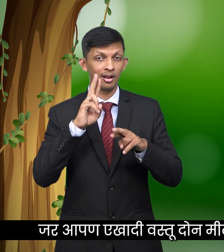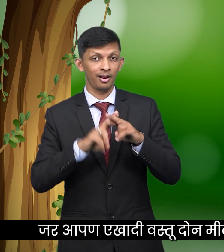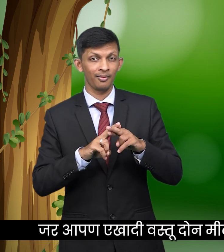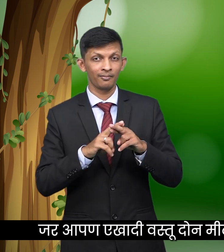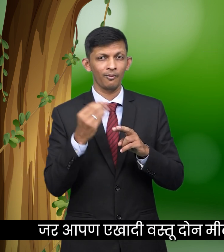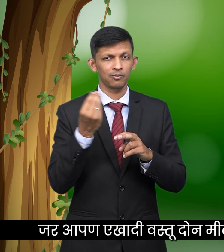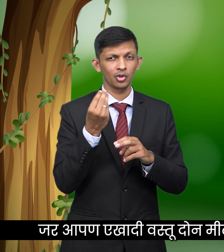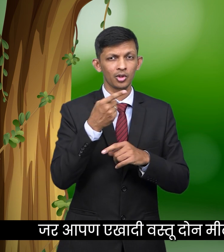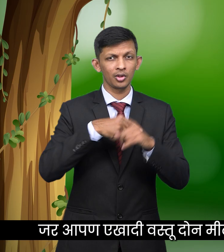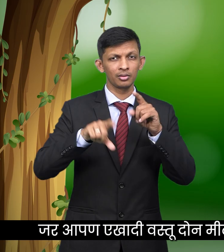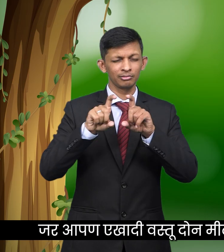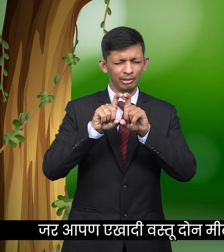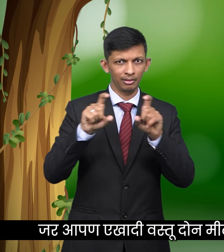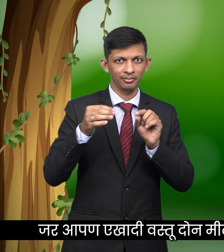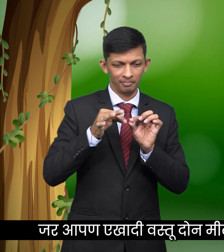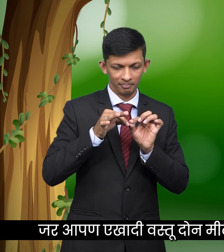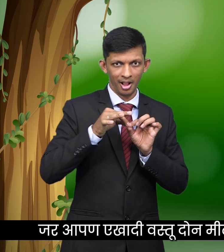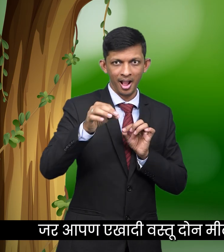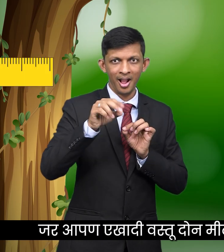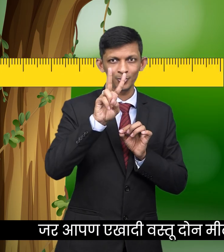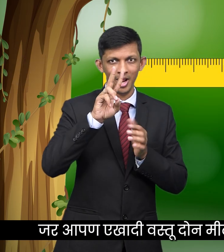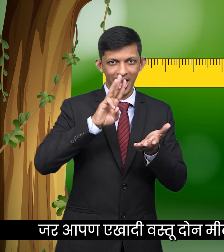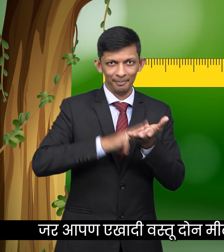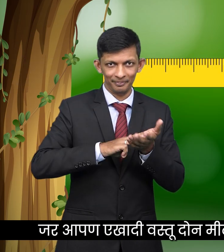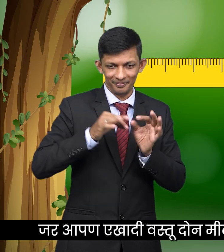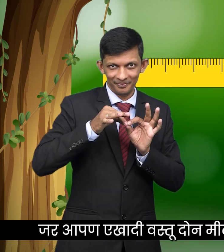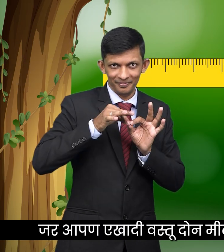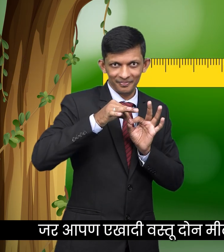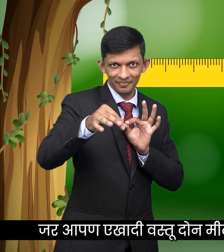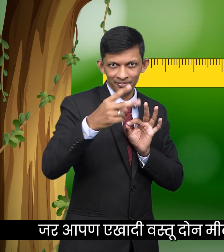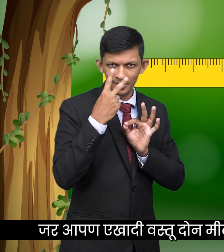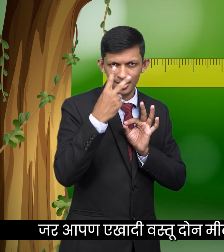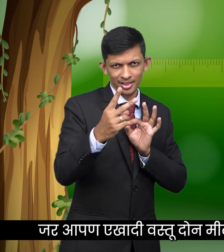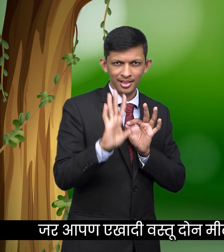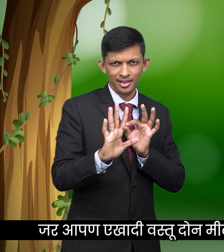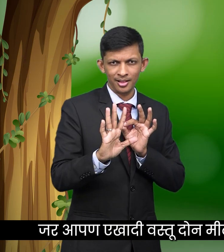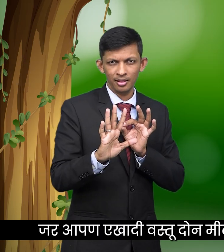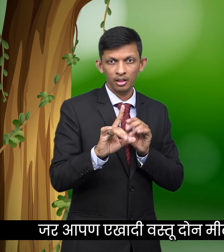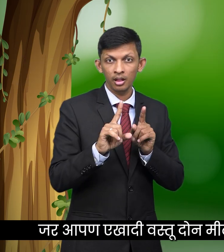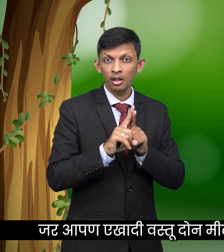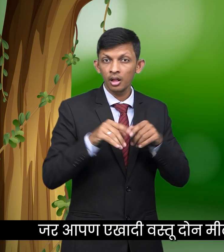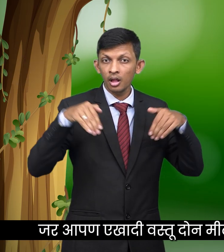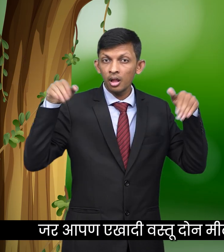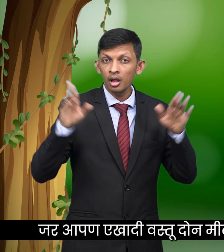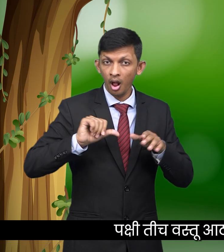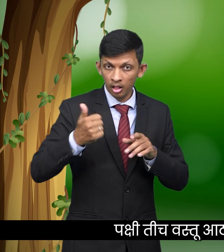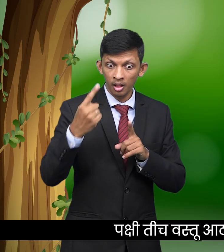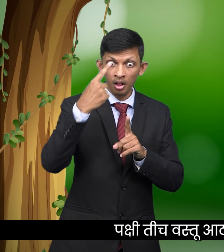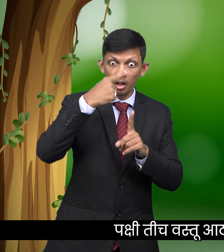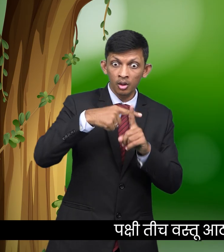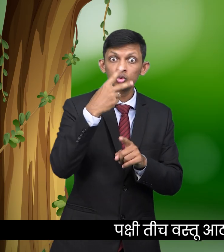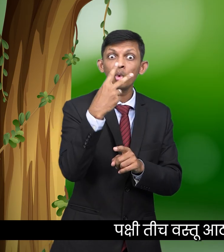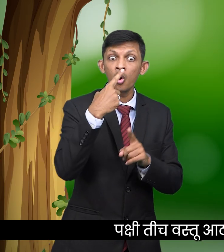जर आपण एखादी वस्तू 2 मीटर अंतरावरून स्पष्टपणे पाहू शकत असू तर हे